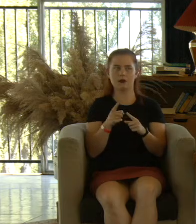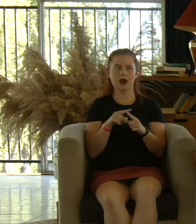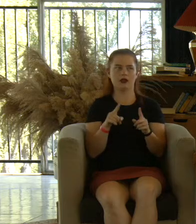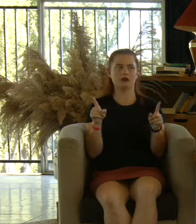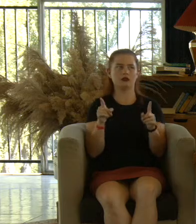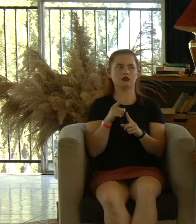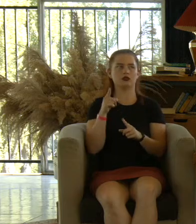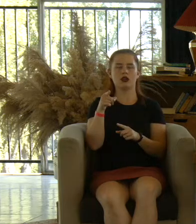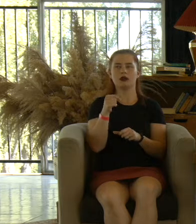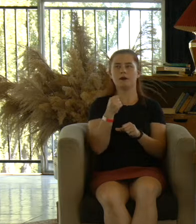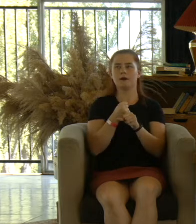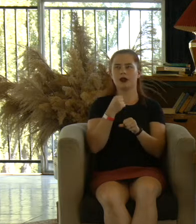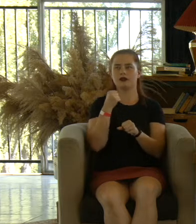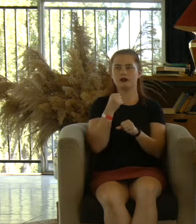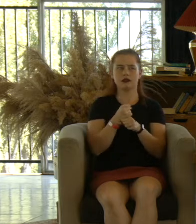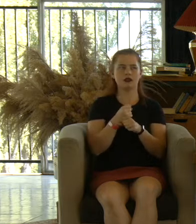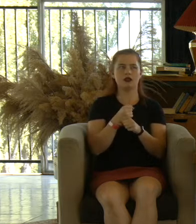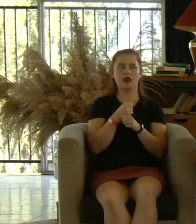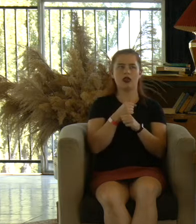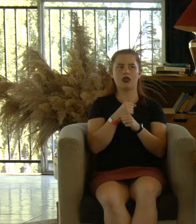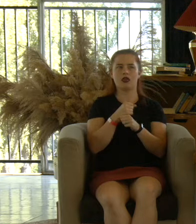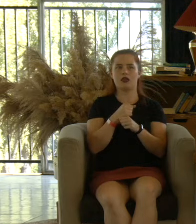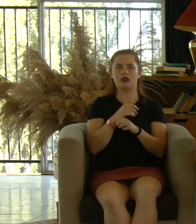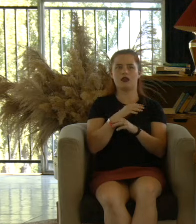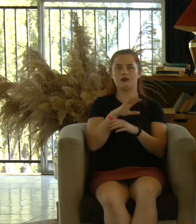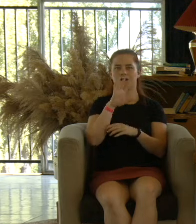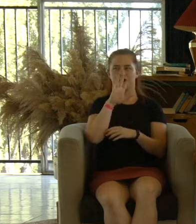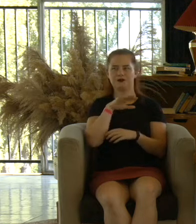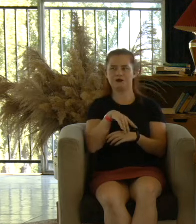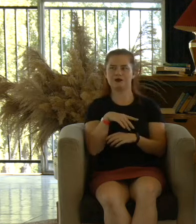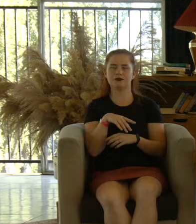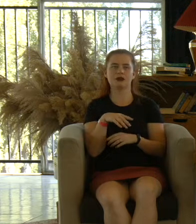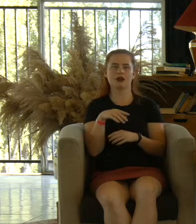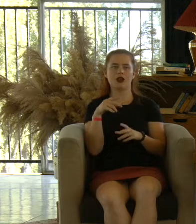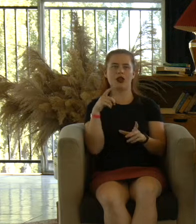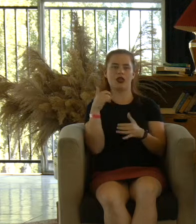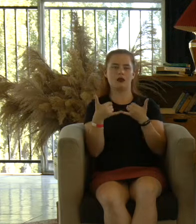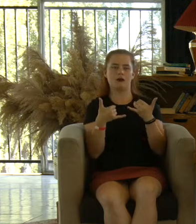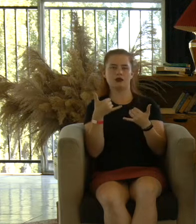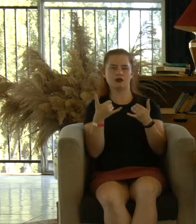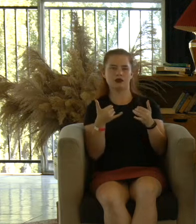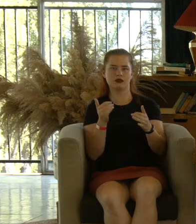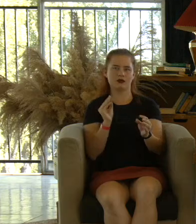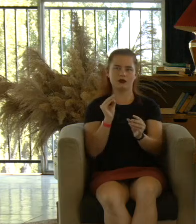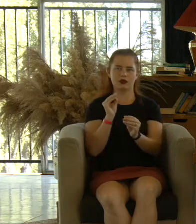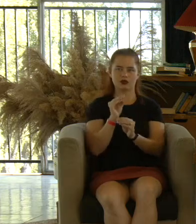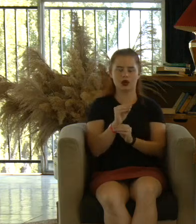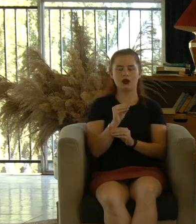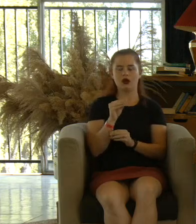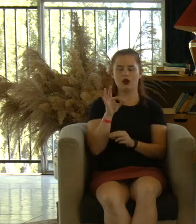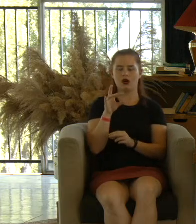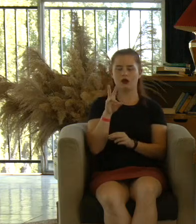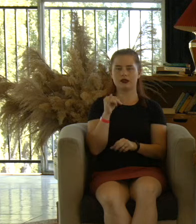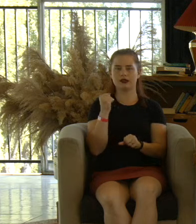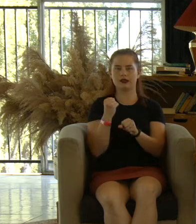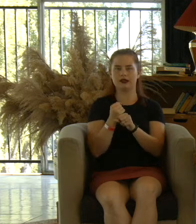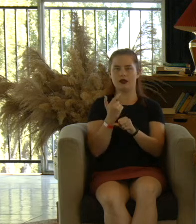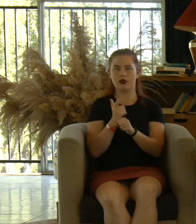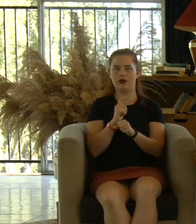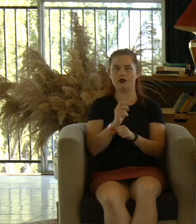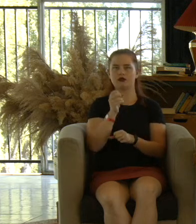их производители не приемлют внешнее там, химическое вмешательство. Они делают очень